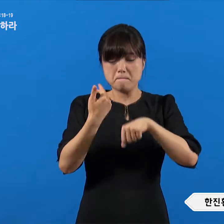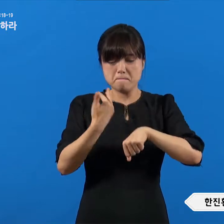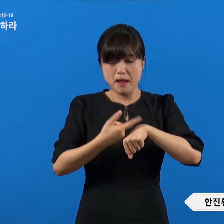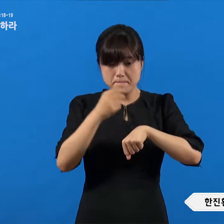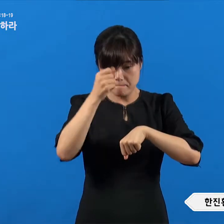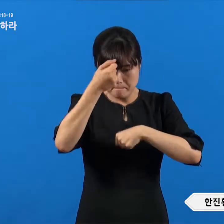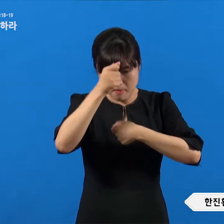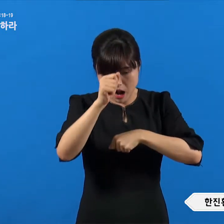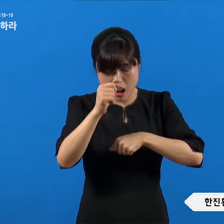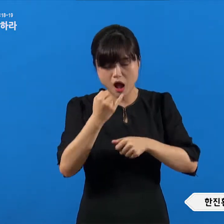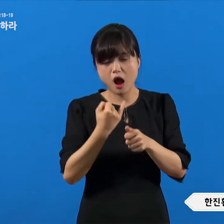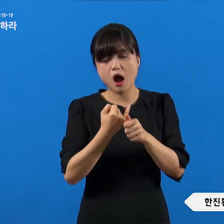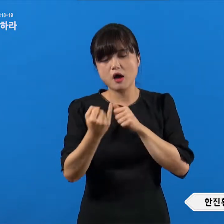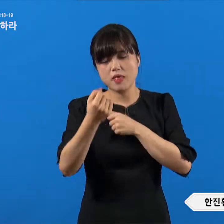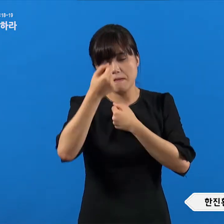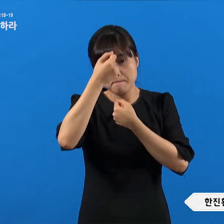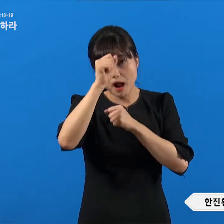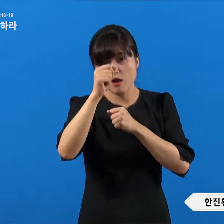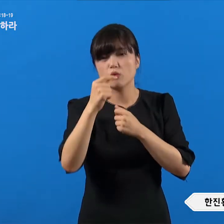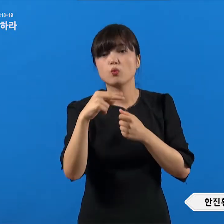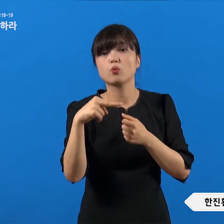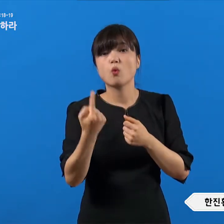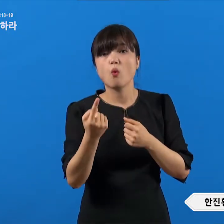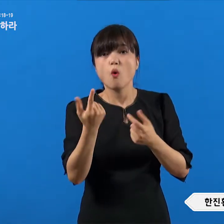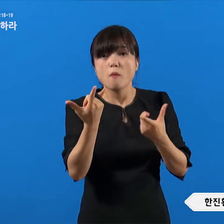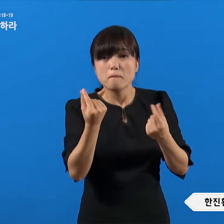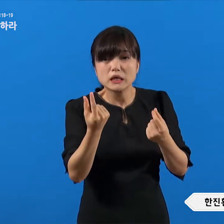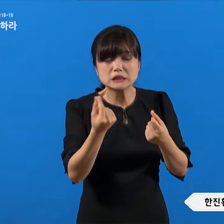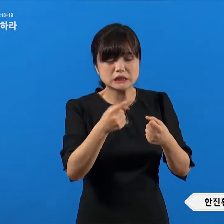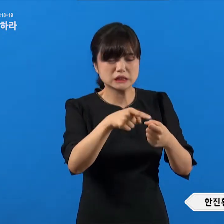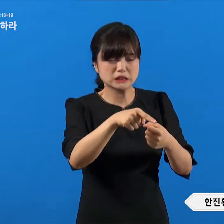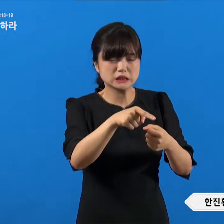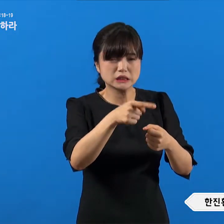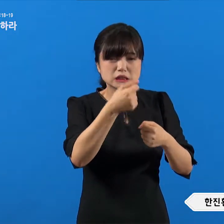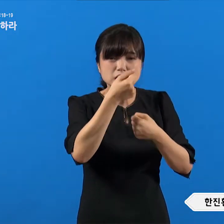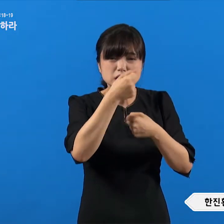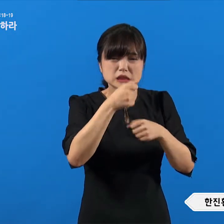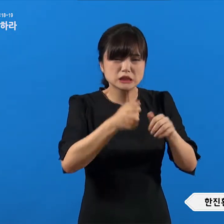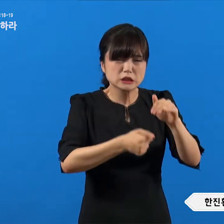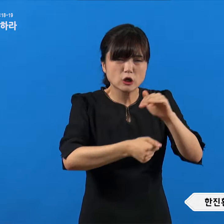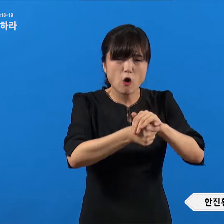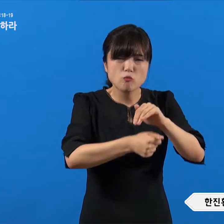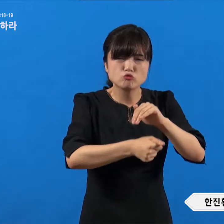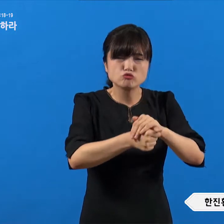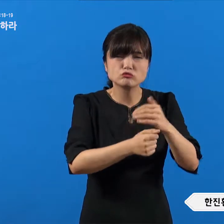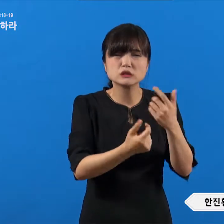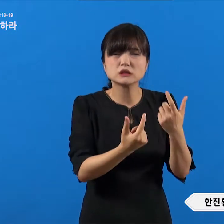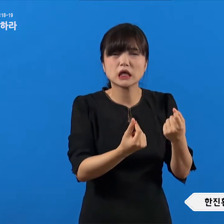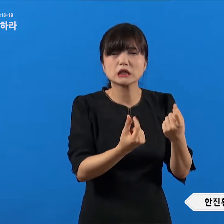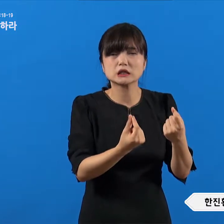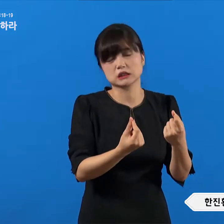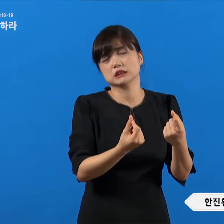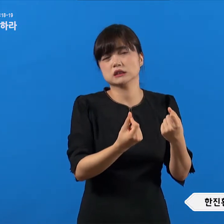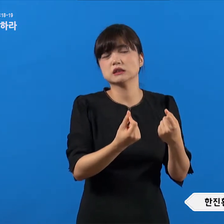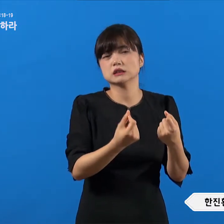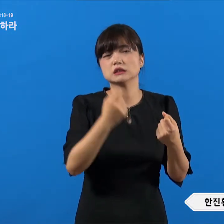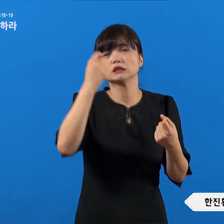맨발, 아내의 발바닥에도 그때 본 갑골 문자들이 수두룩하였다.